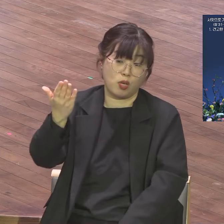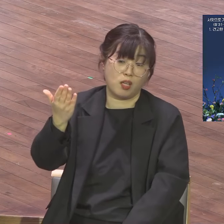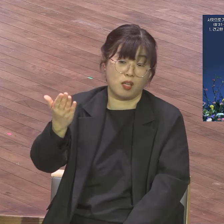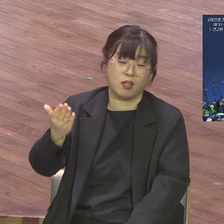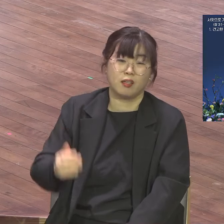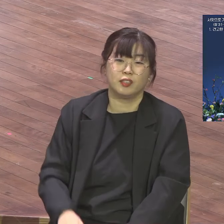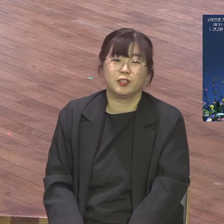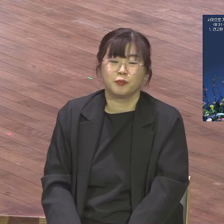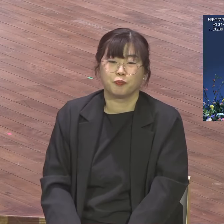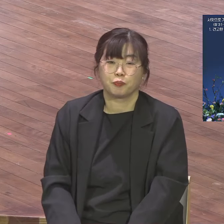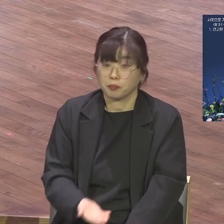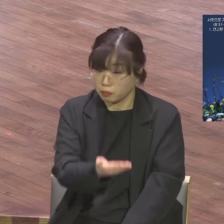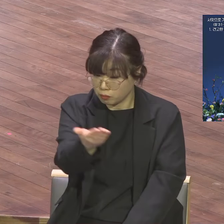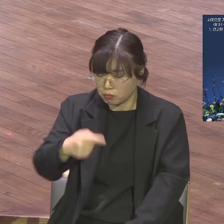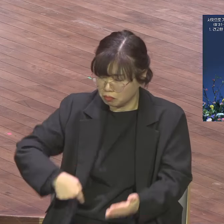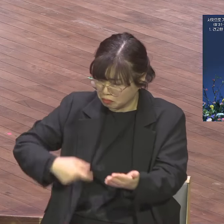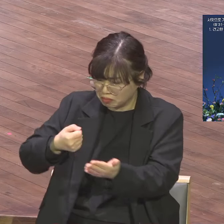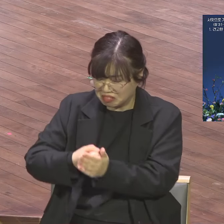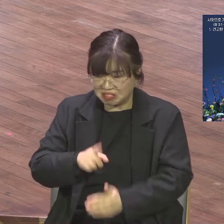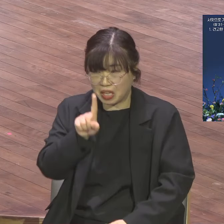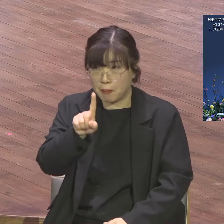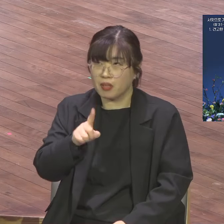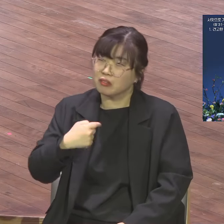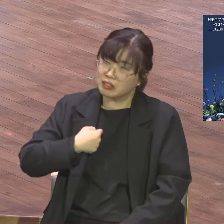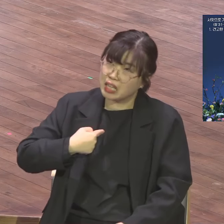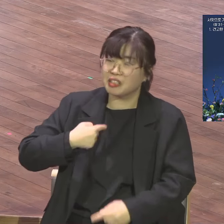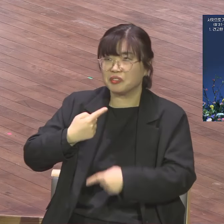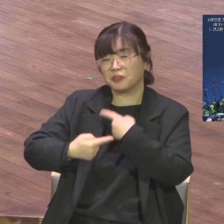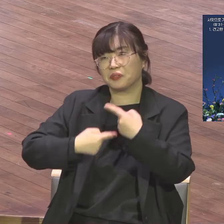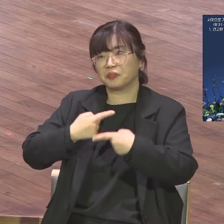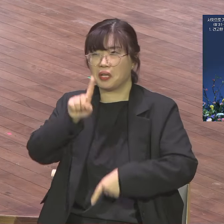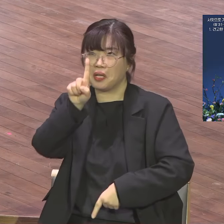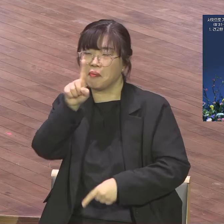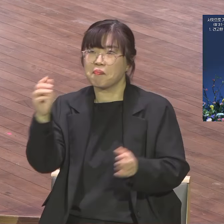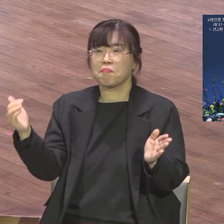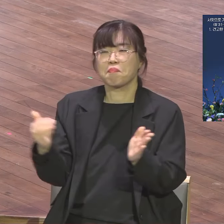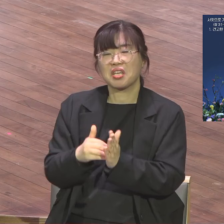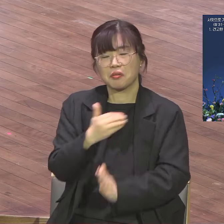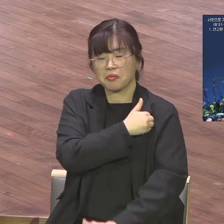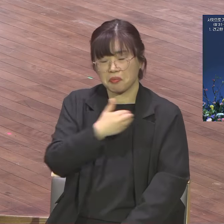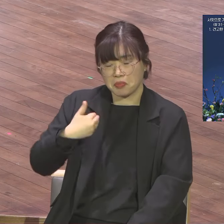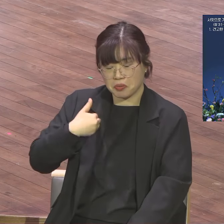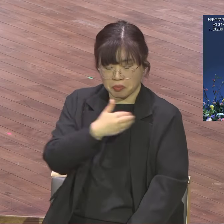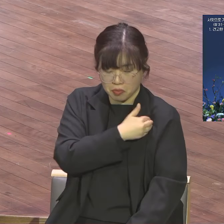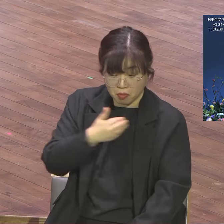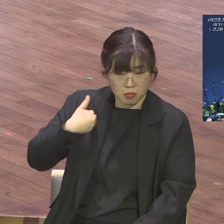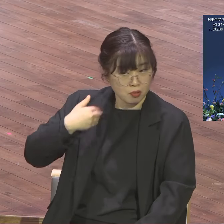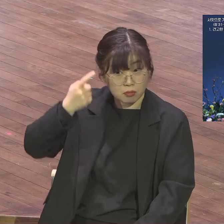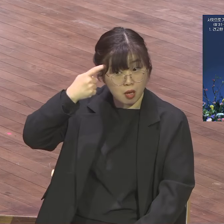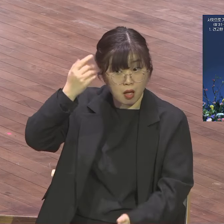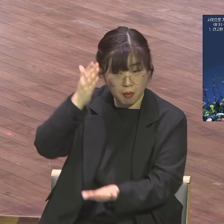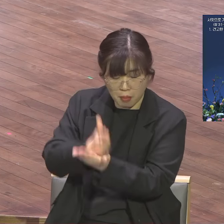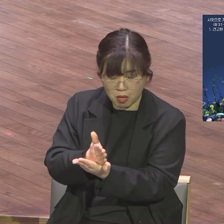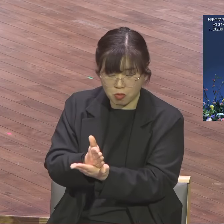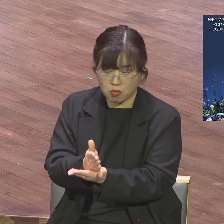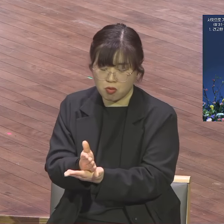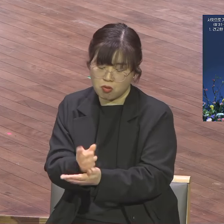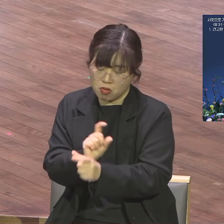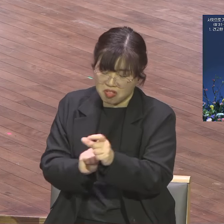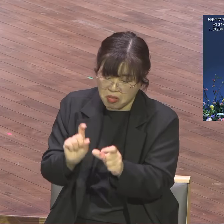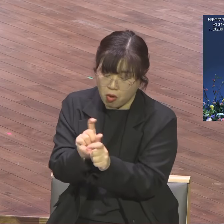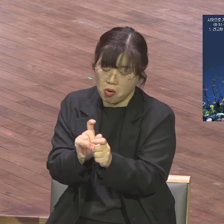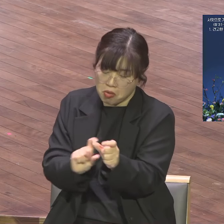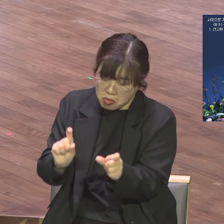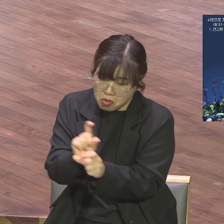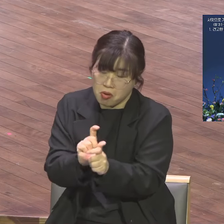결단하시기 바랍니다. 변명하지 마세요. 믿음이 왜 안 자랍니까? 왜 응답 못 받습니까? 왜 평탄하지 않습니까? 왜